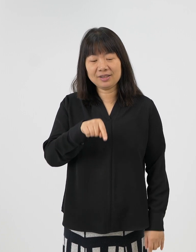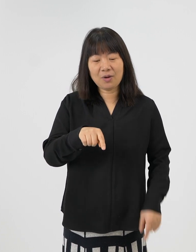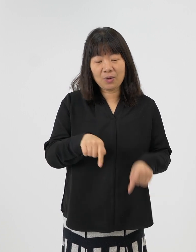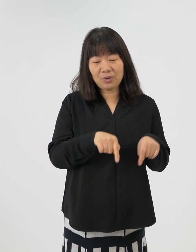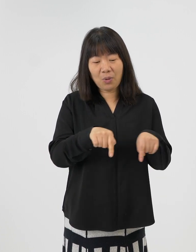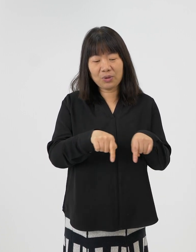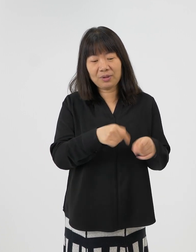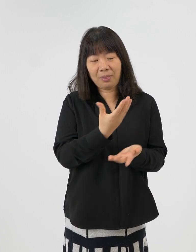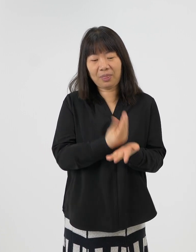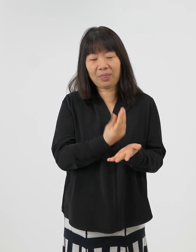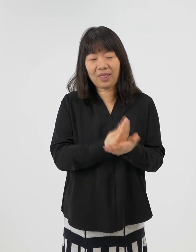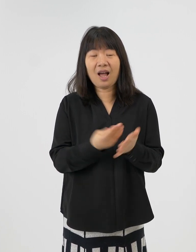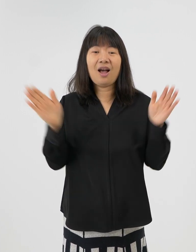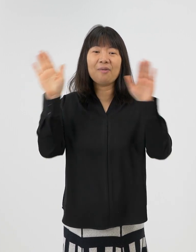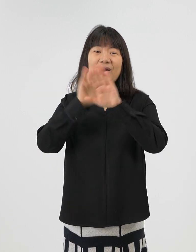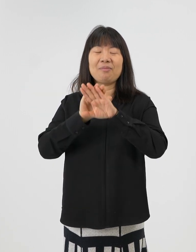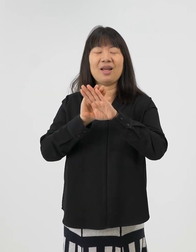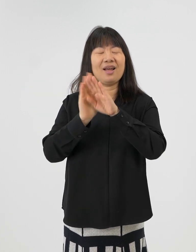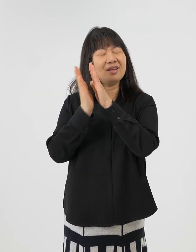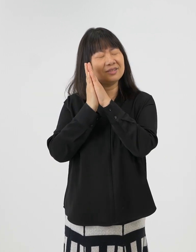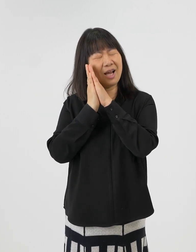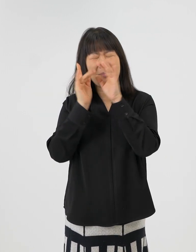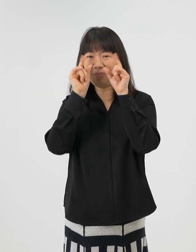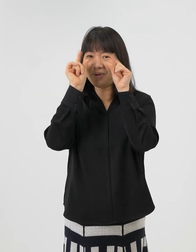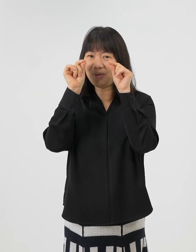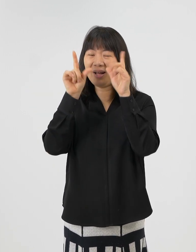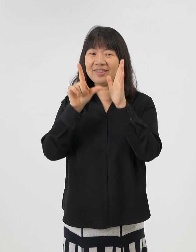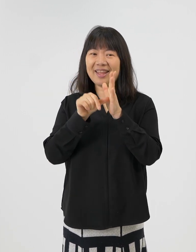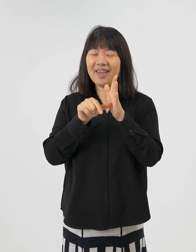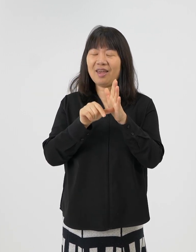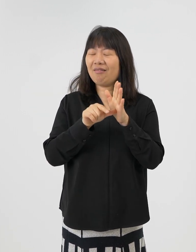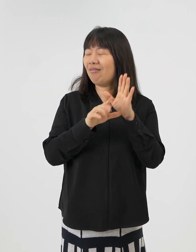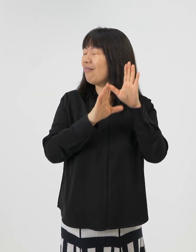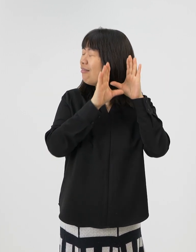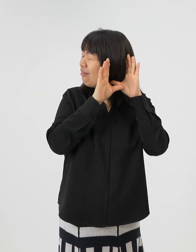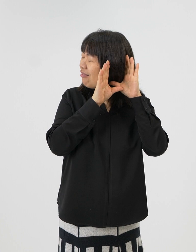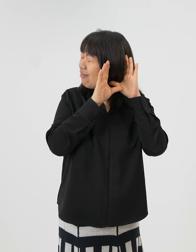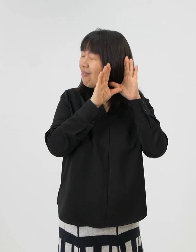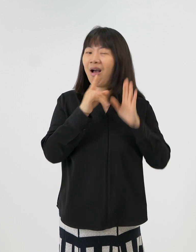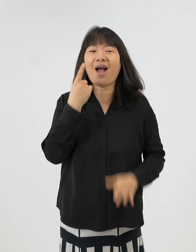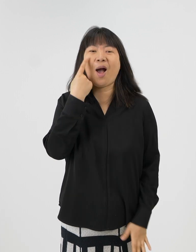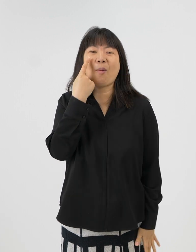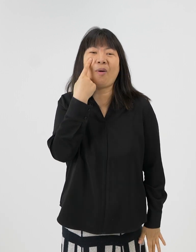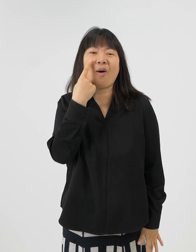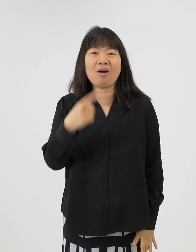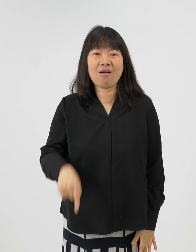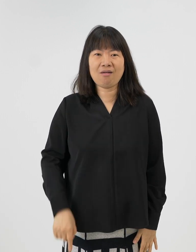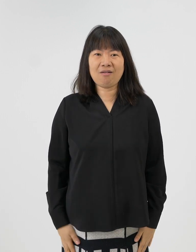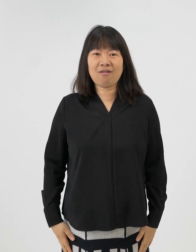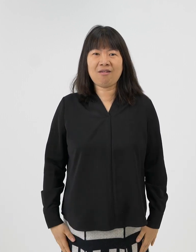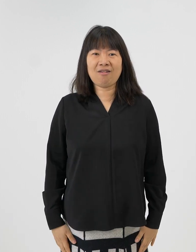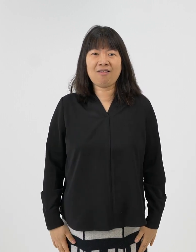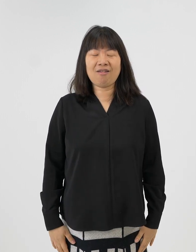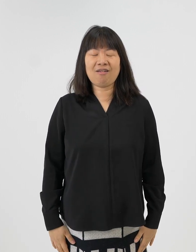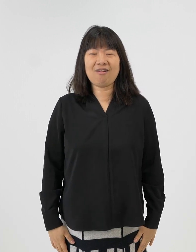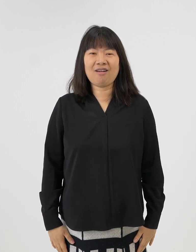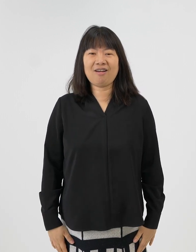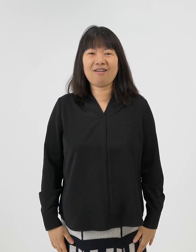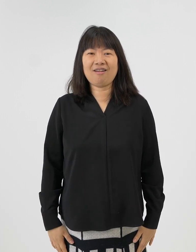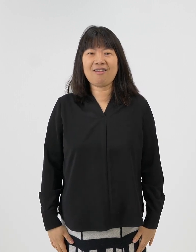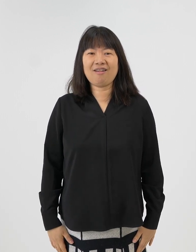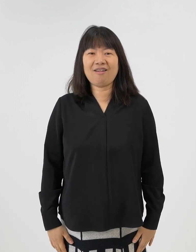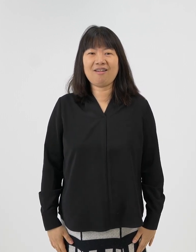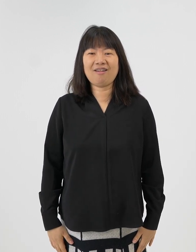녹음해가지고 밤에 잠 안 올 때 이거 한번 들어보세요. 예? 오후가 되면